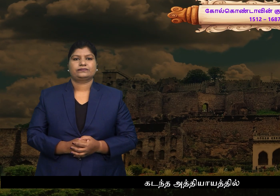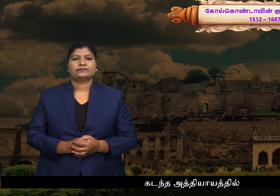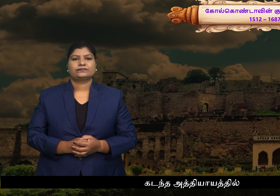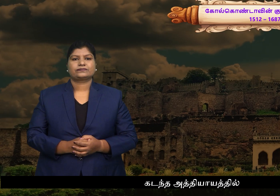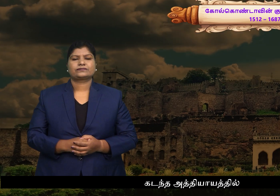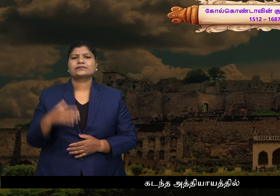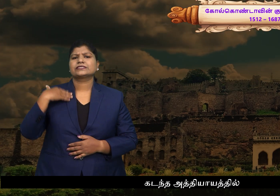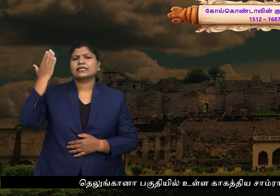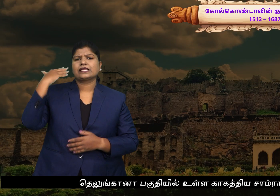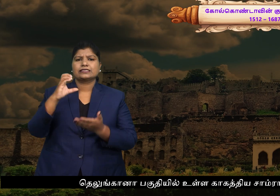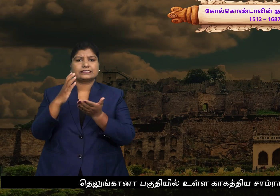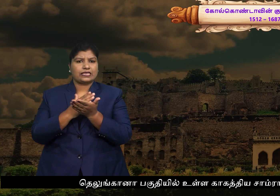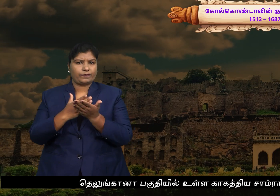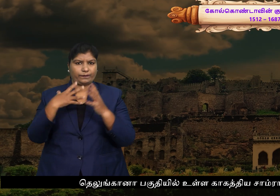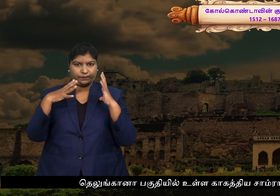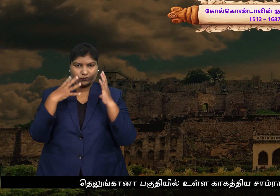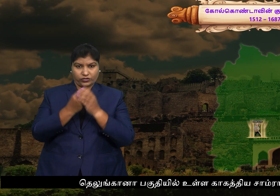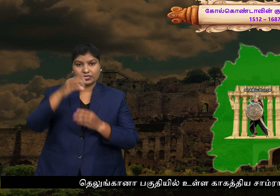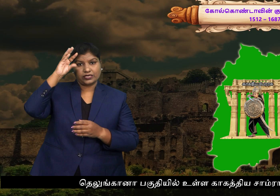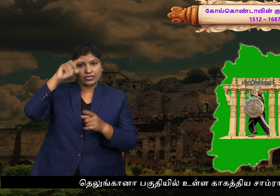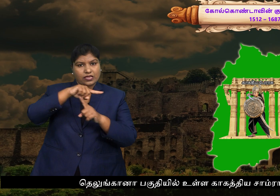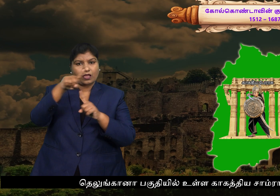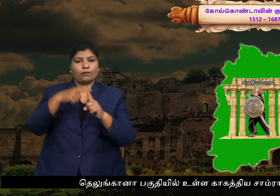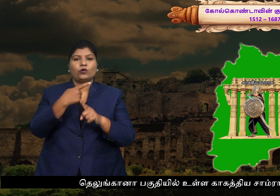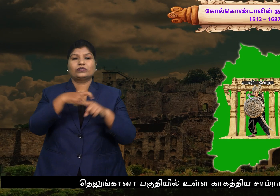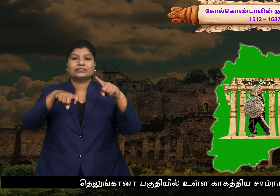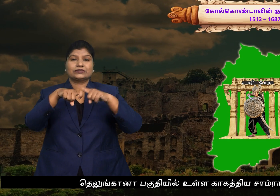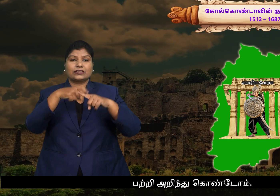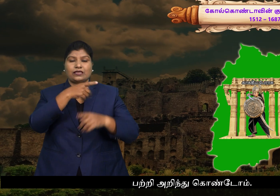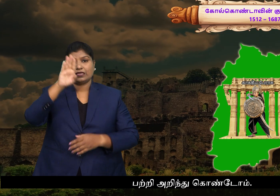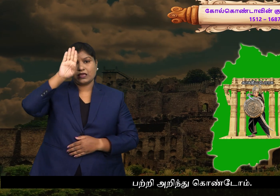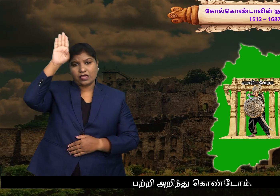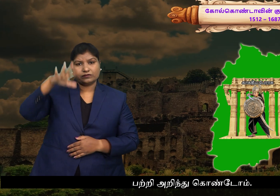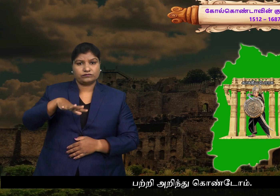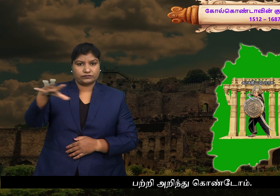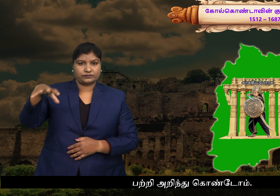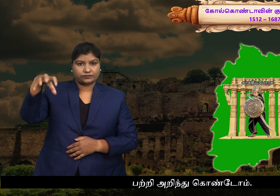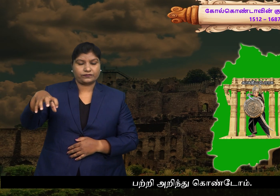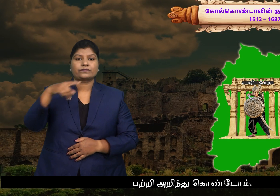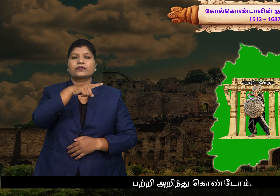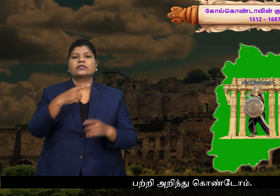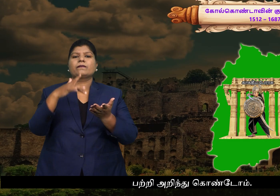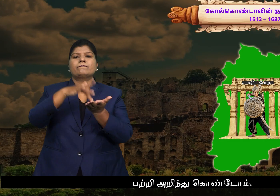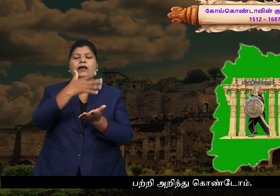1687. கடந்த அத்தியாயத்தில் தெலுங்கானா பகுதியில் உள்ள காக்கத்திய சாம்ராஜ்யம் பற்றி அறிந்து கொண்டோம்.